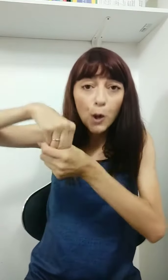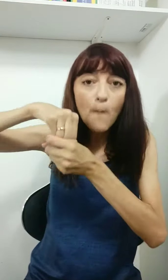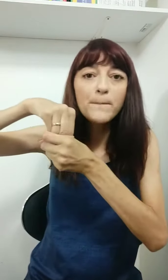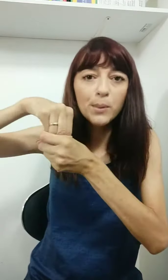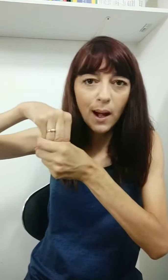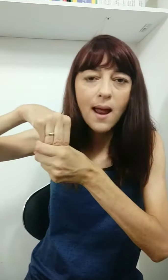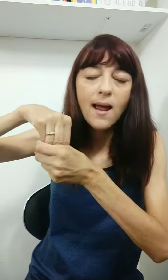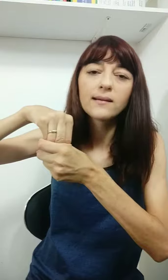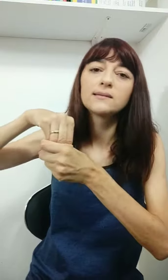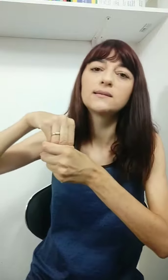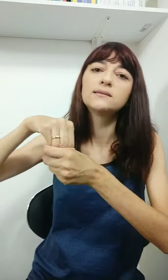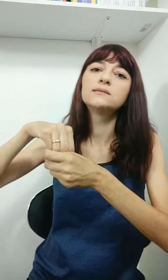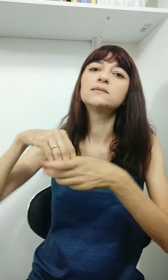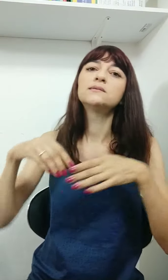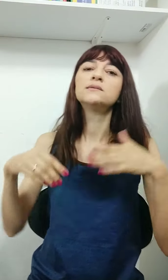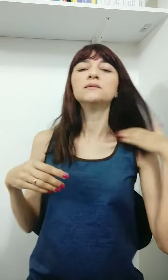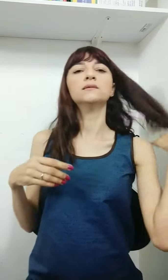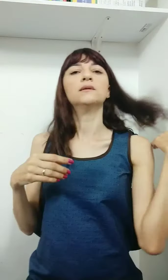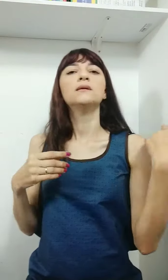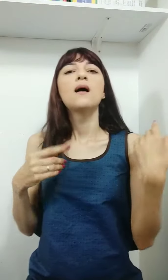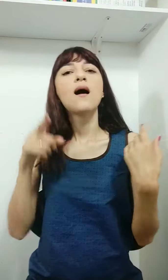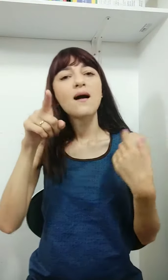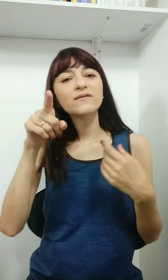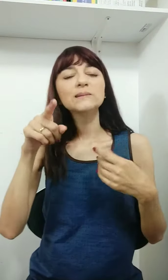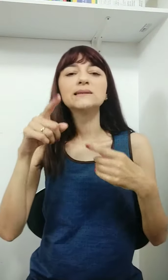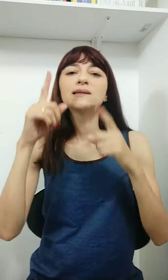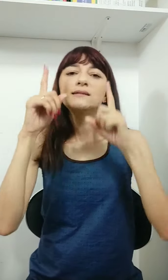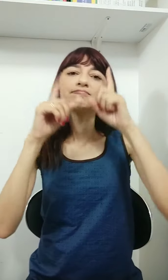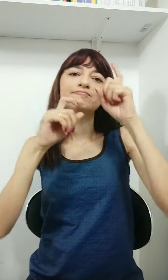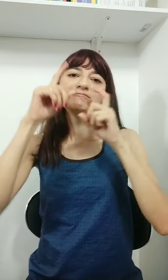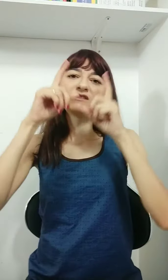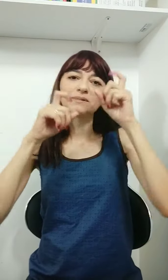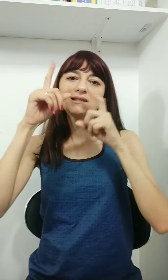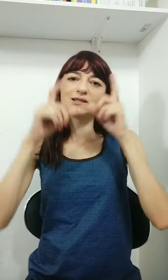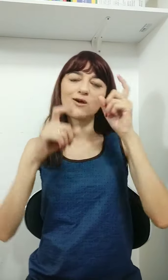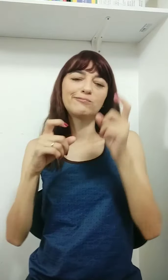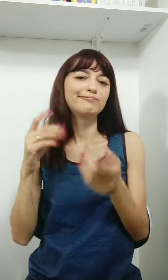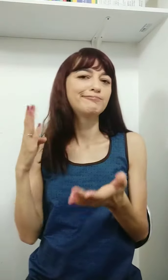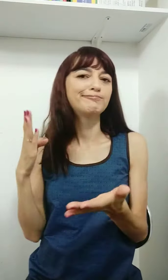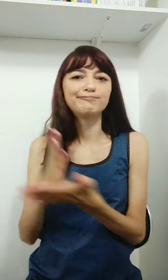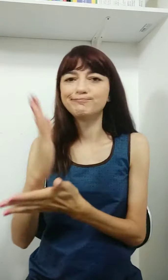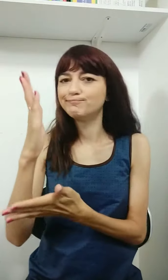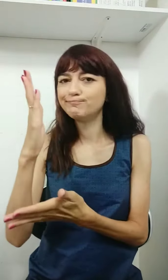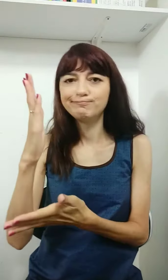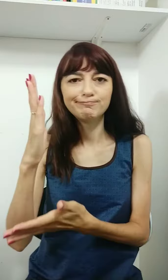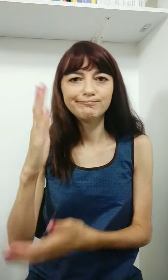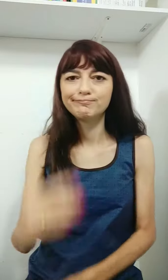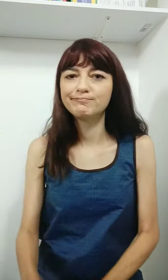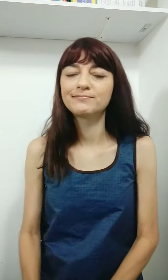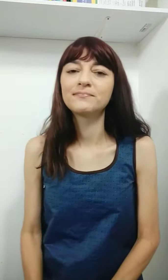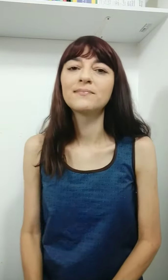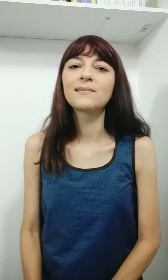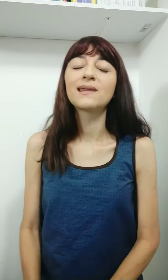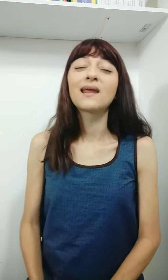quando esse verbo não tem a negação incorporada, é muito importante que vocês adicionem,